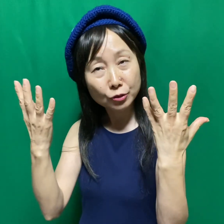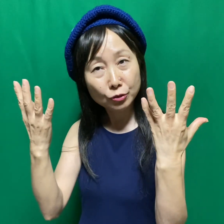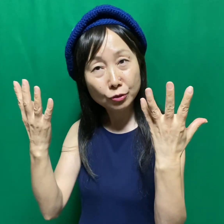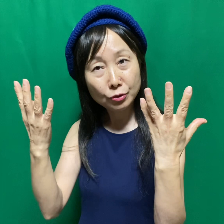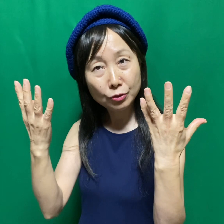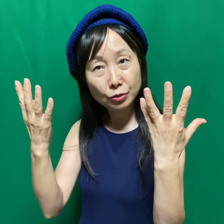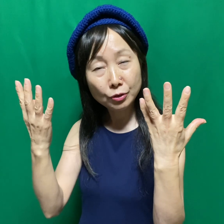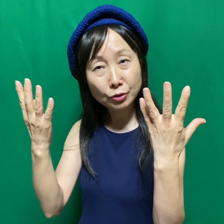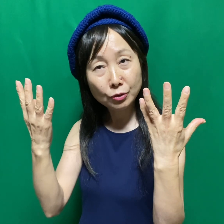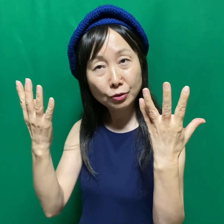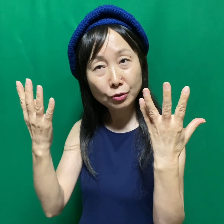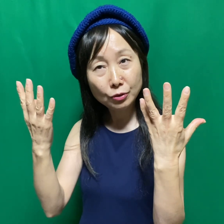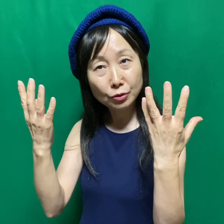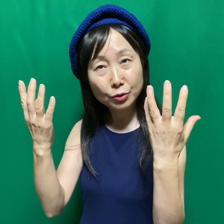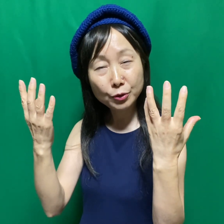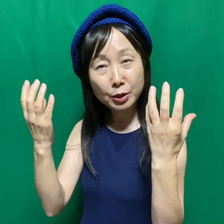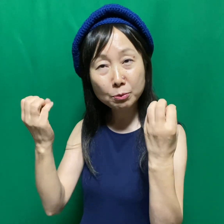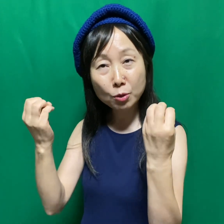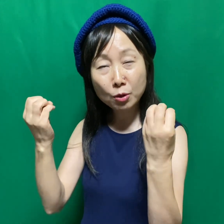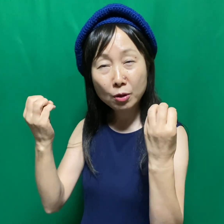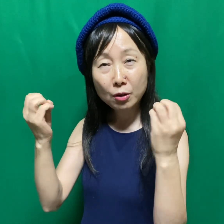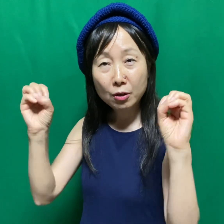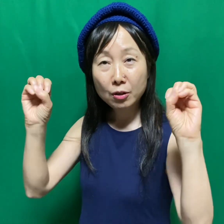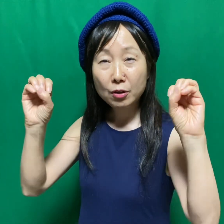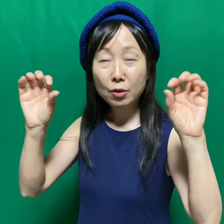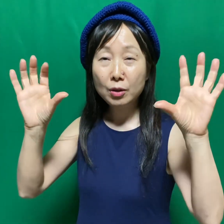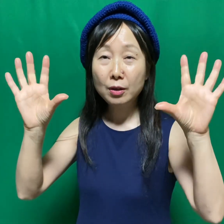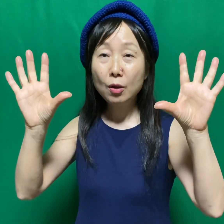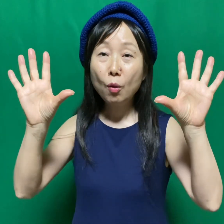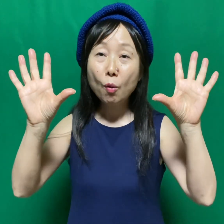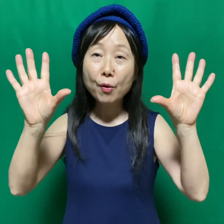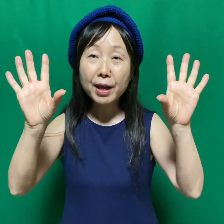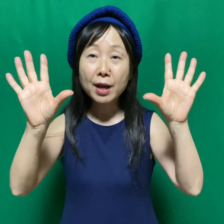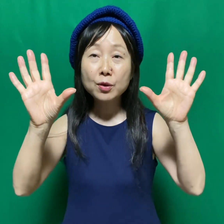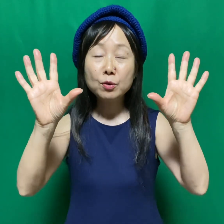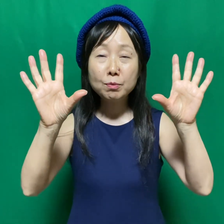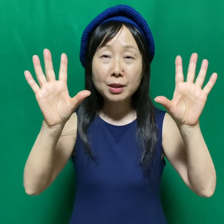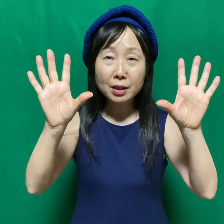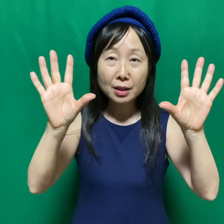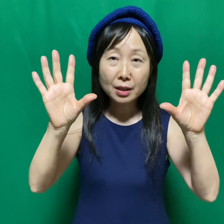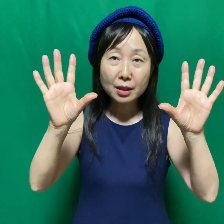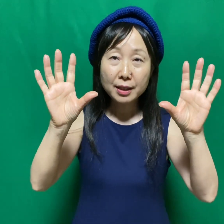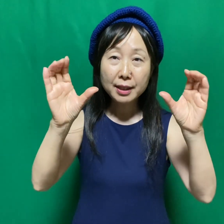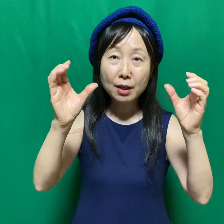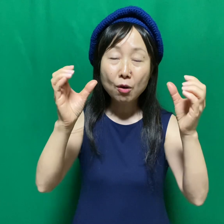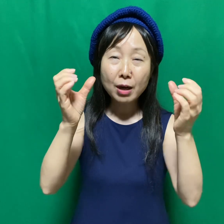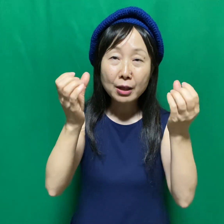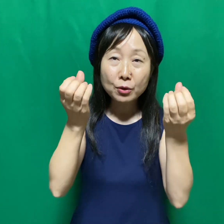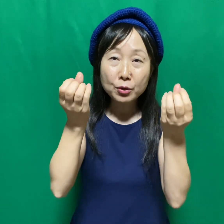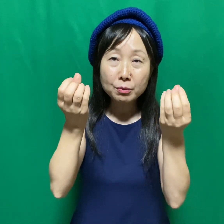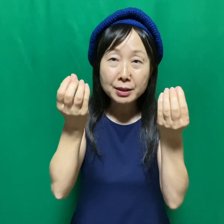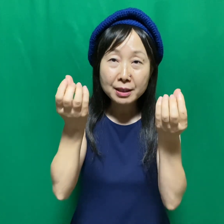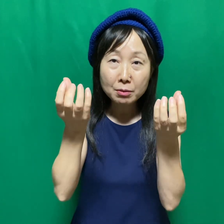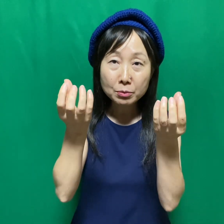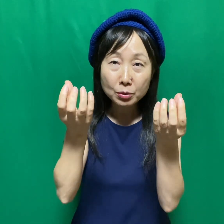ぐーというよりも、親指に他の指全部を